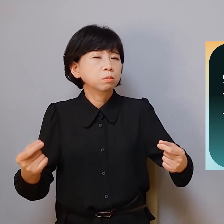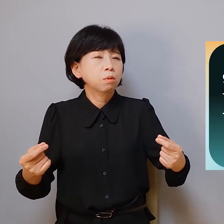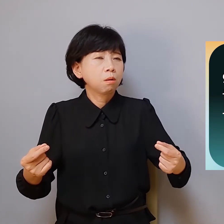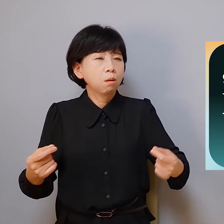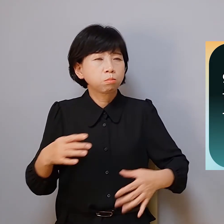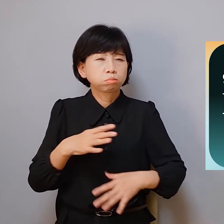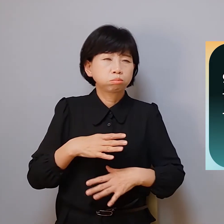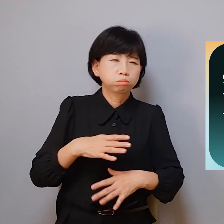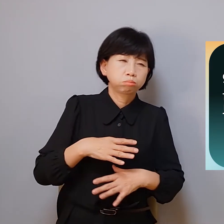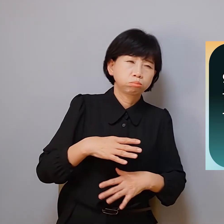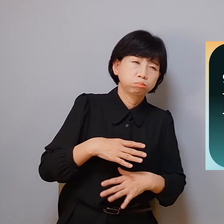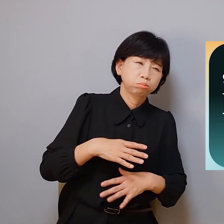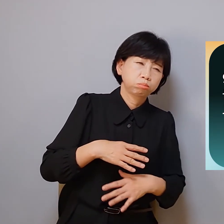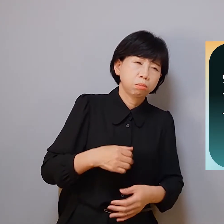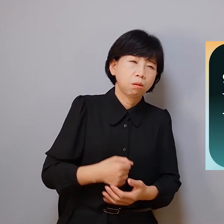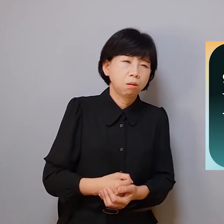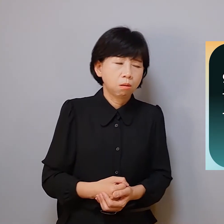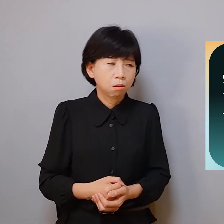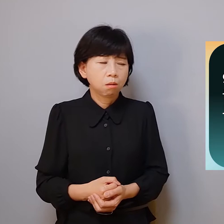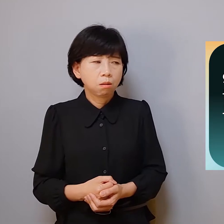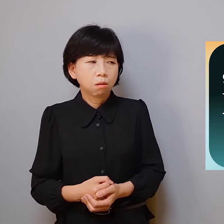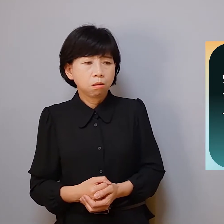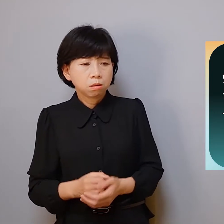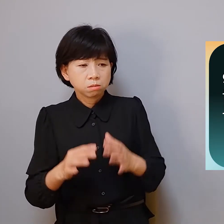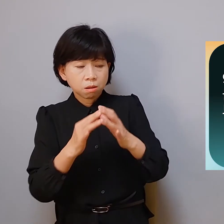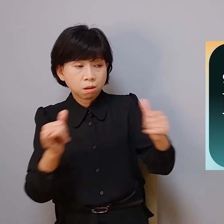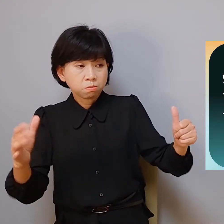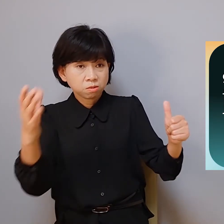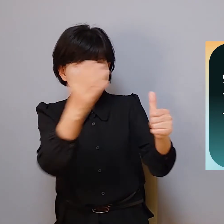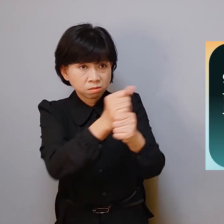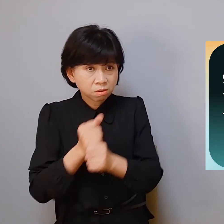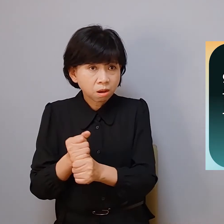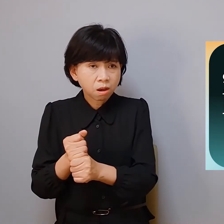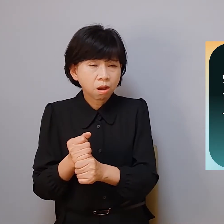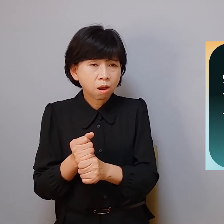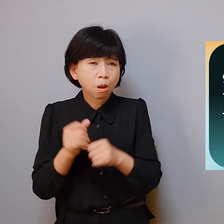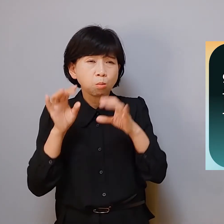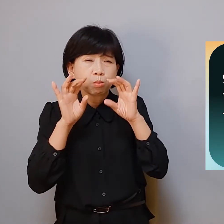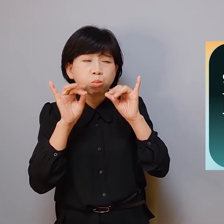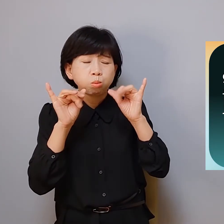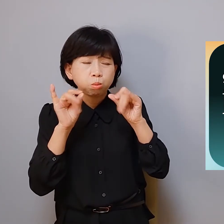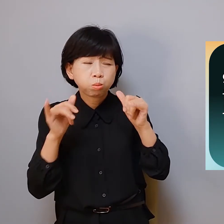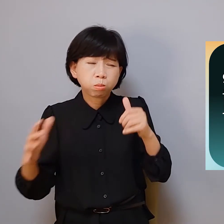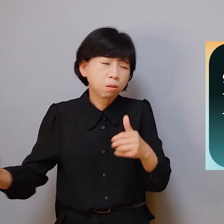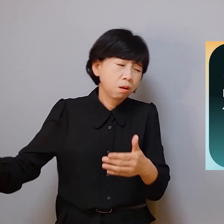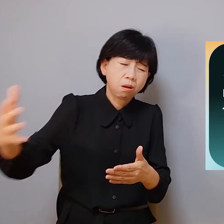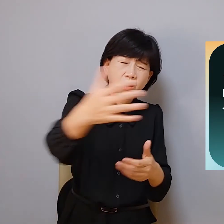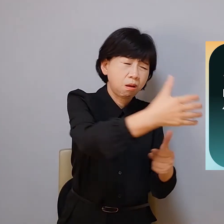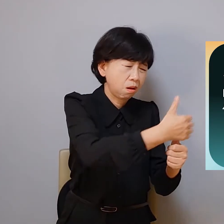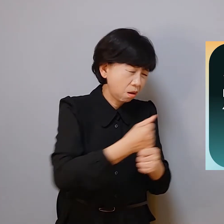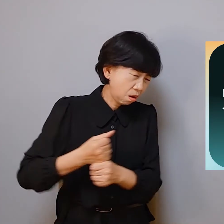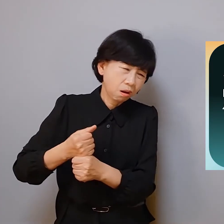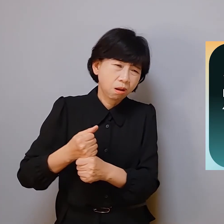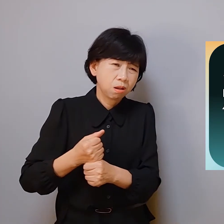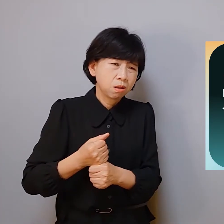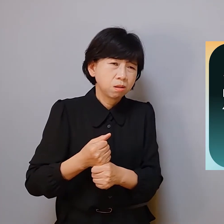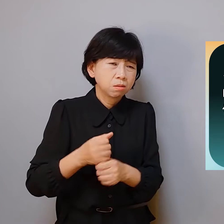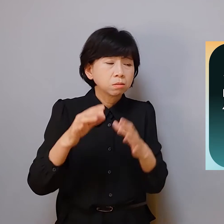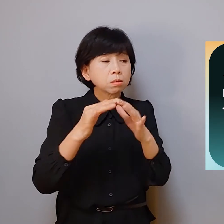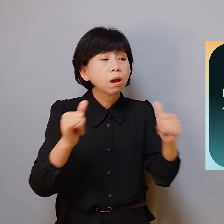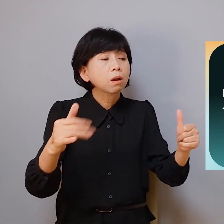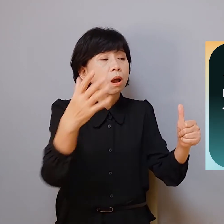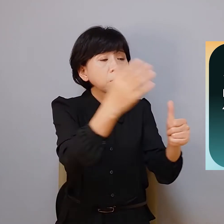강포를 행하러 오는데 앞을 향하여 나아가며 사람을 사로잡아 모으기를 모래같이 많이 할 것이요, 너무나